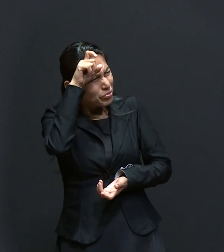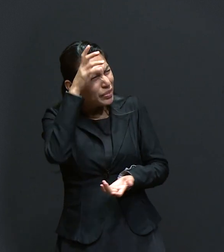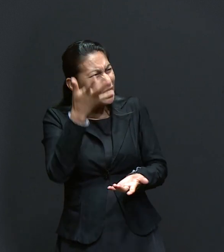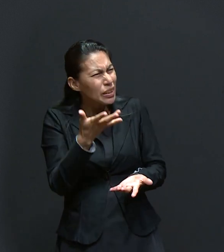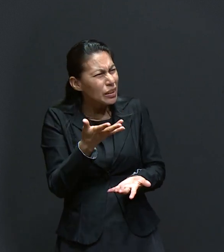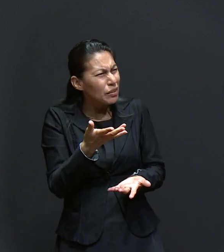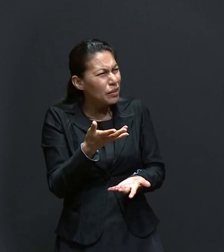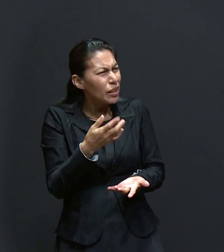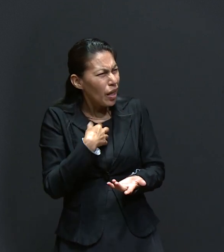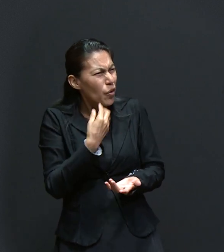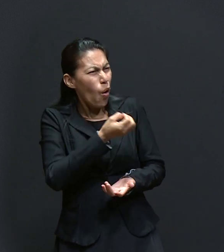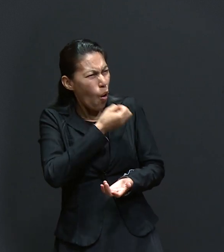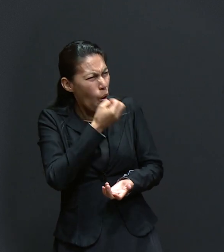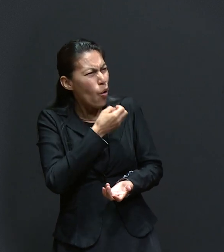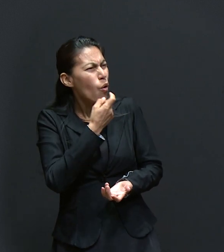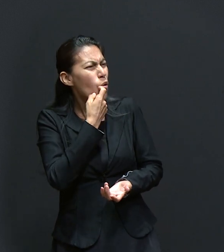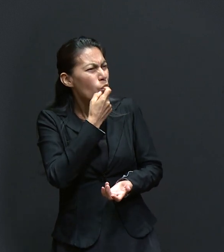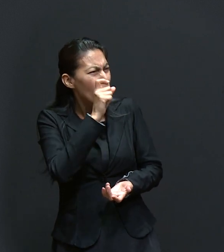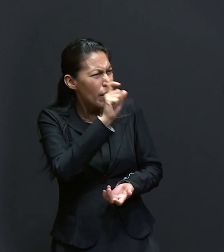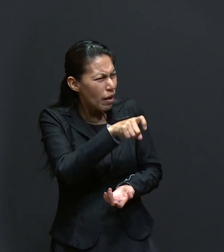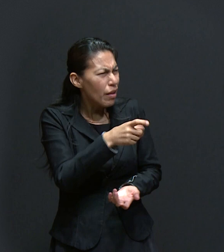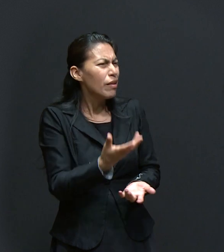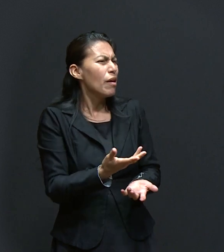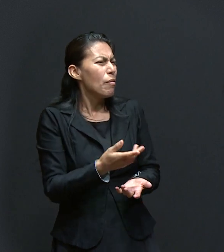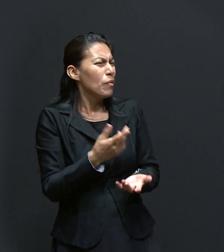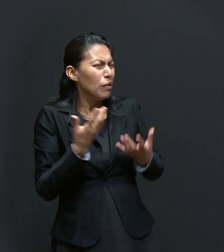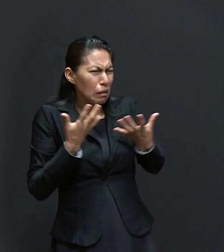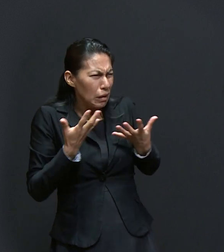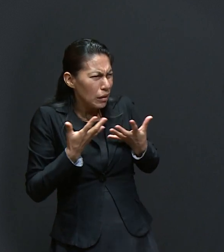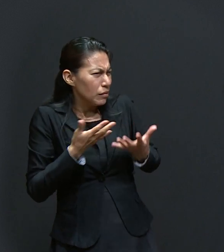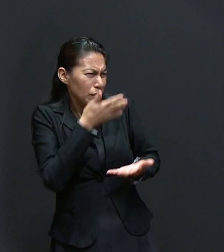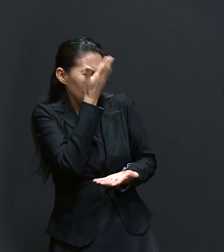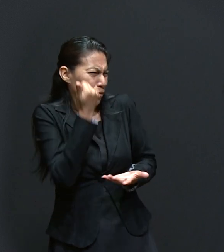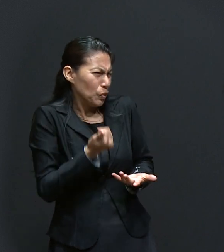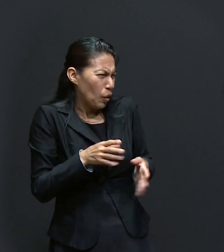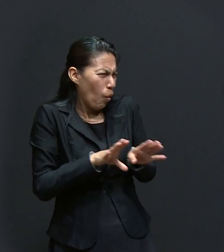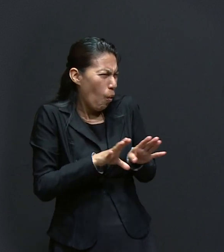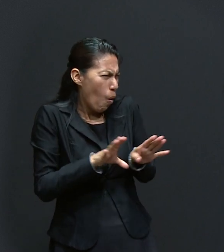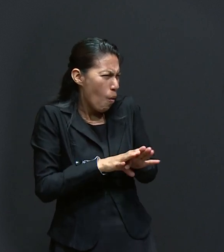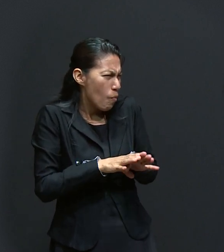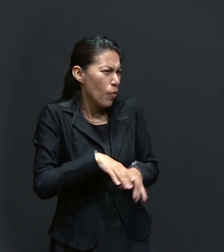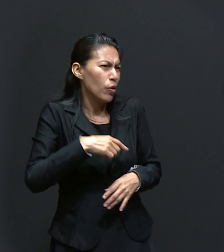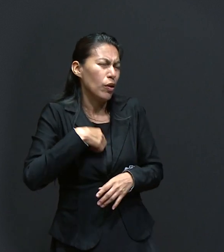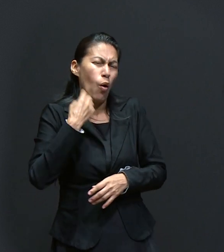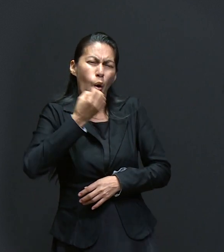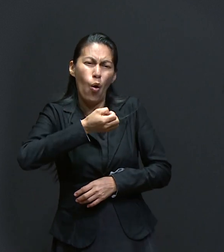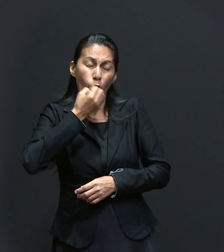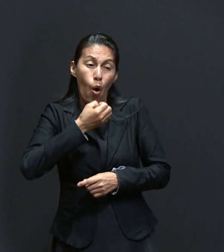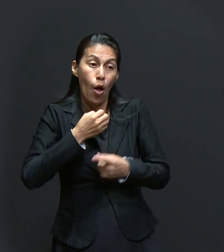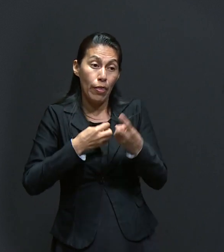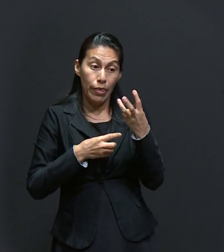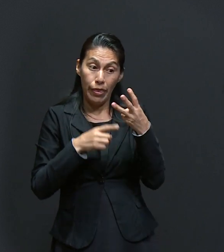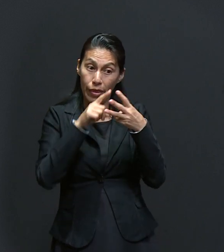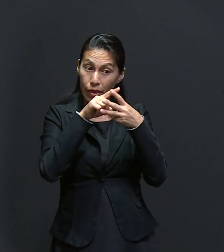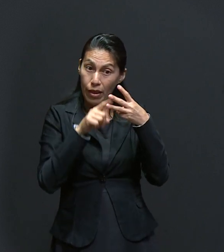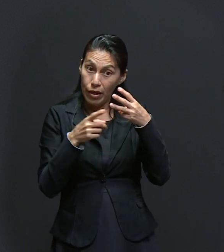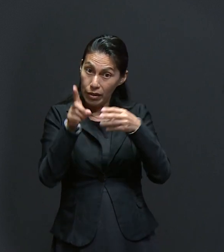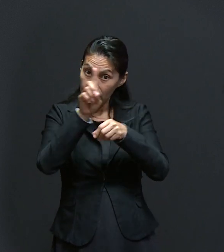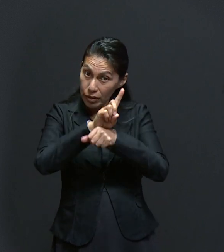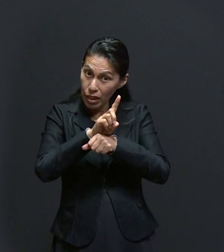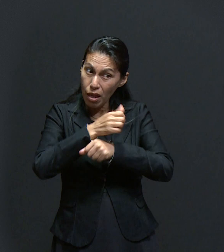preguntar porque estaba inquieta y estaba orando por ucrania pero no no sabía qué hacer simplemente oraba